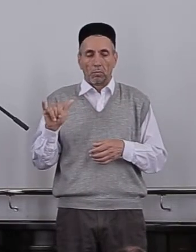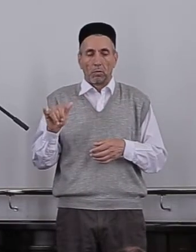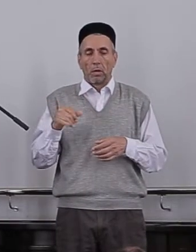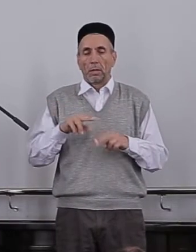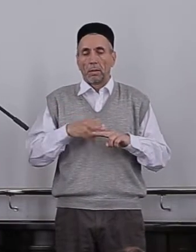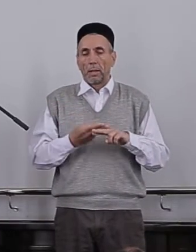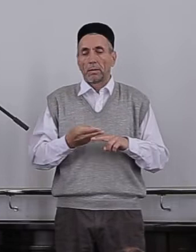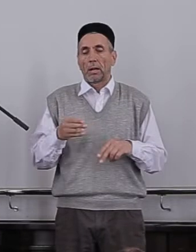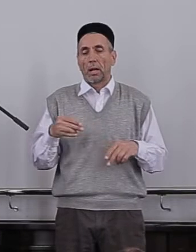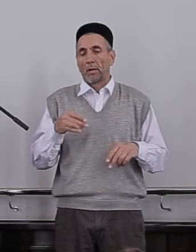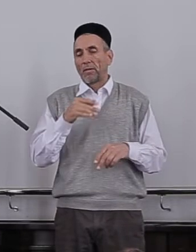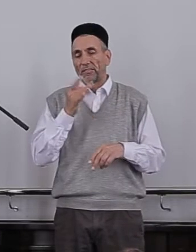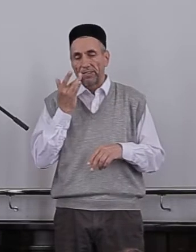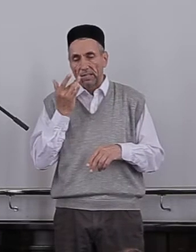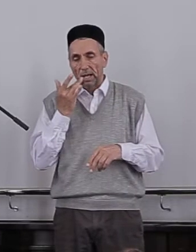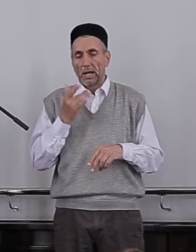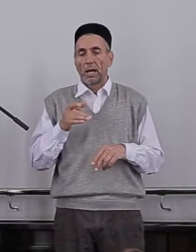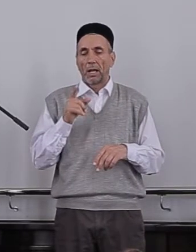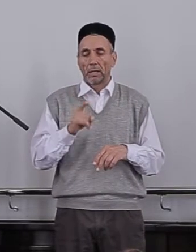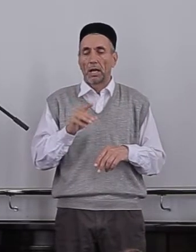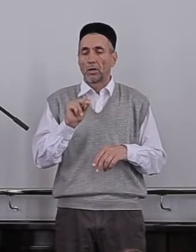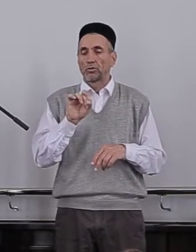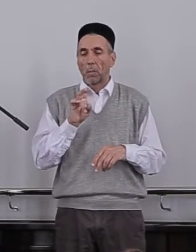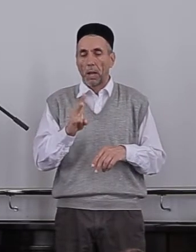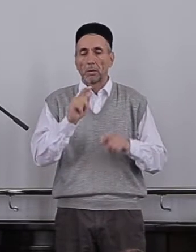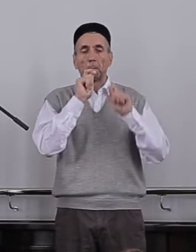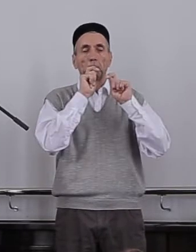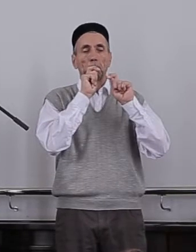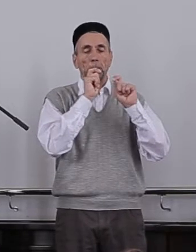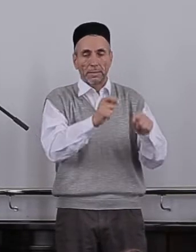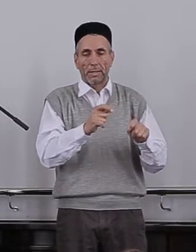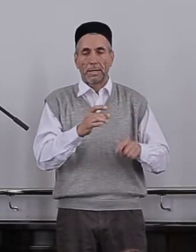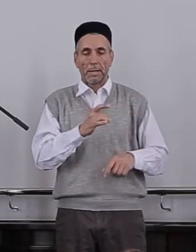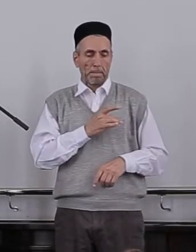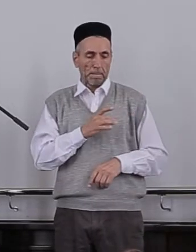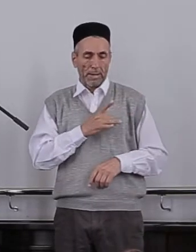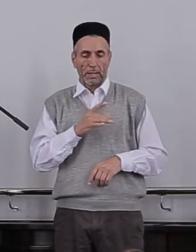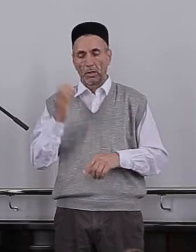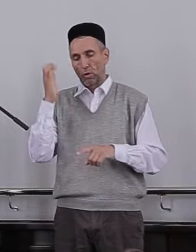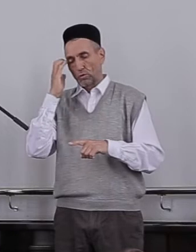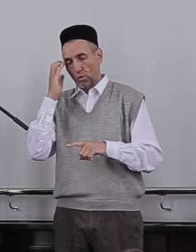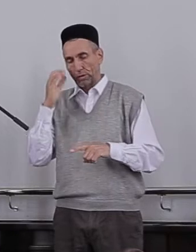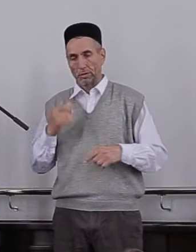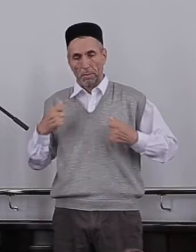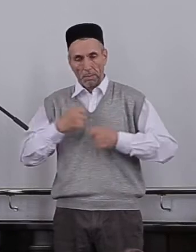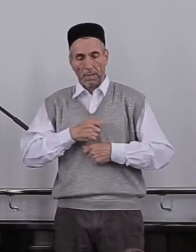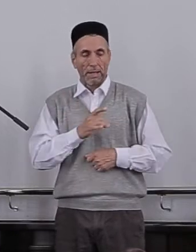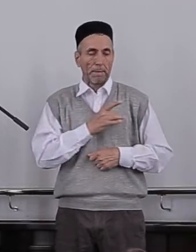китүенә бер күп вакыт калганча, аларга чапан бүләк иткәннәр. Шундый ак чапан белән карасына булган шәһәрдә карамыйлар